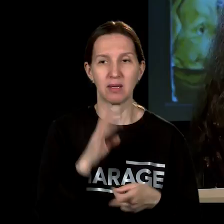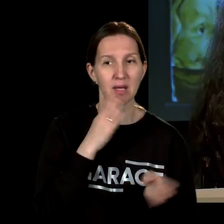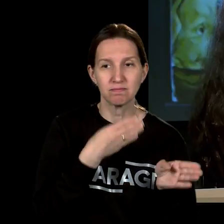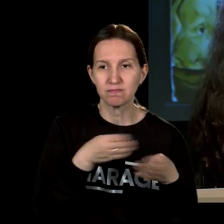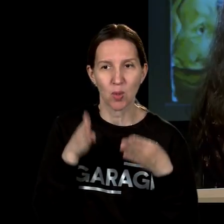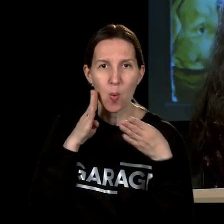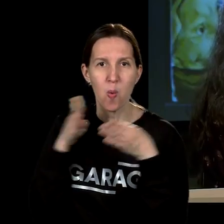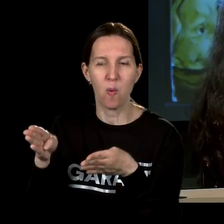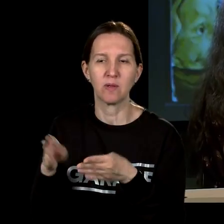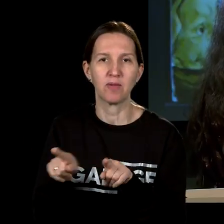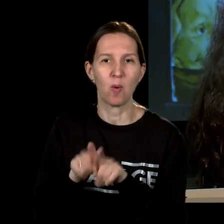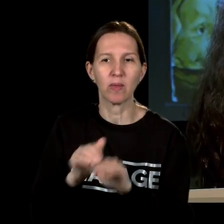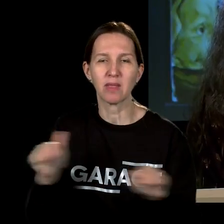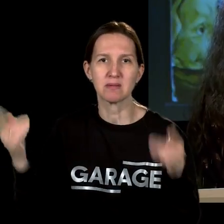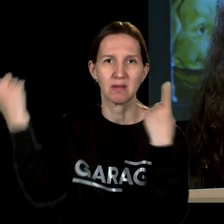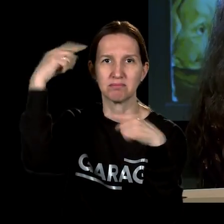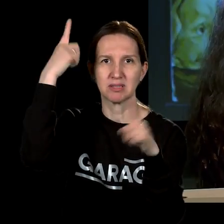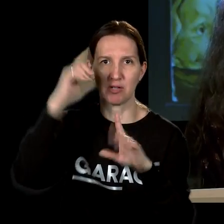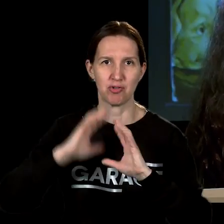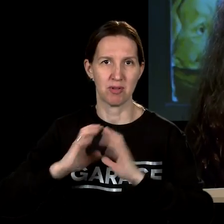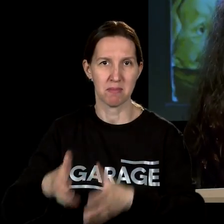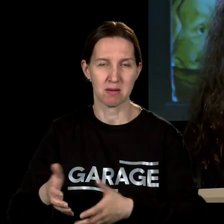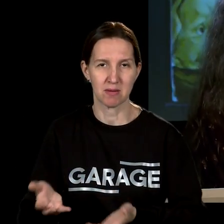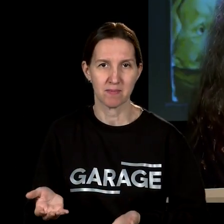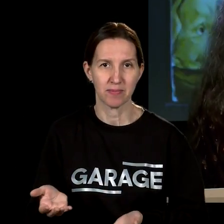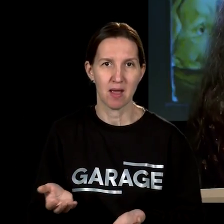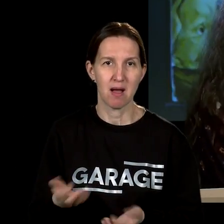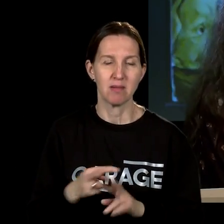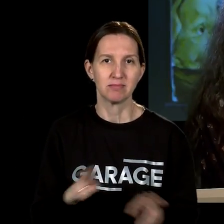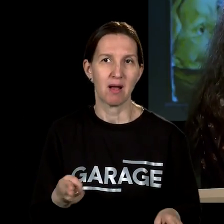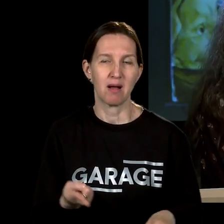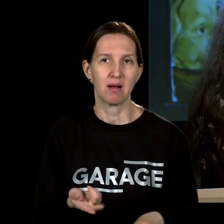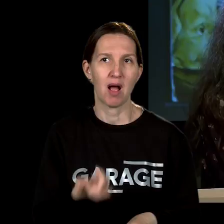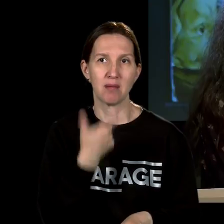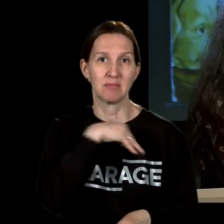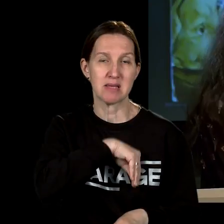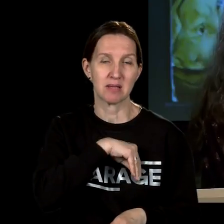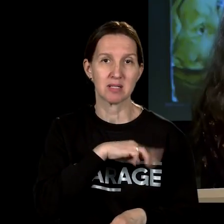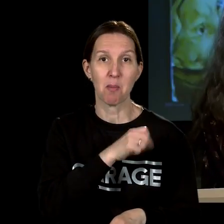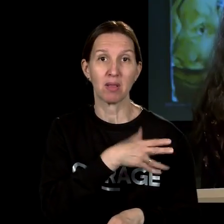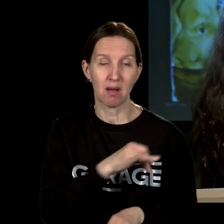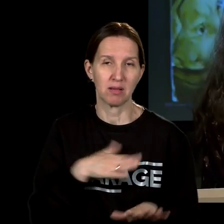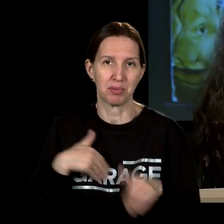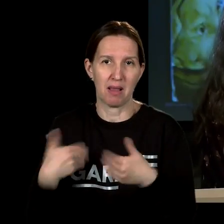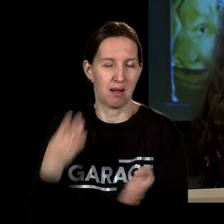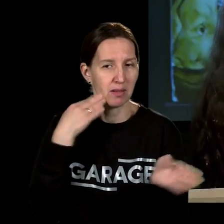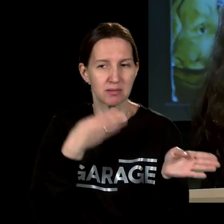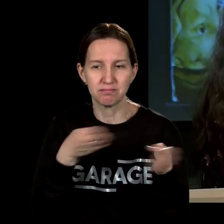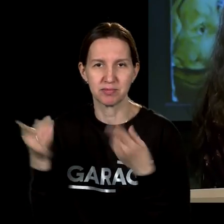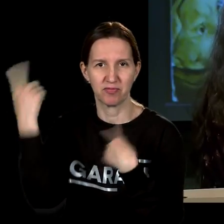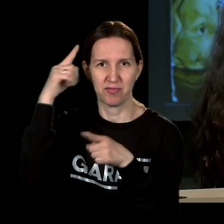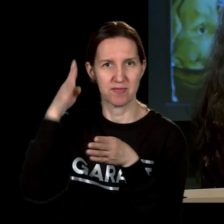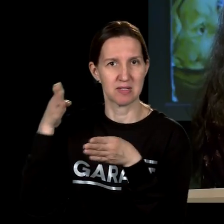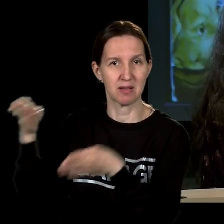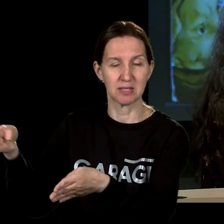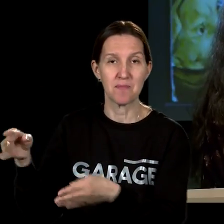вот эта эстетика манга-аниме и, собственно, предлагает в виде этой кавайности. И, собственно, тоже после войны в эту кавайность,